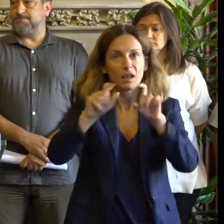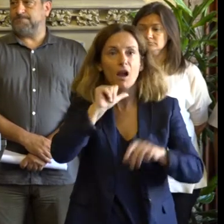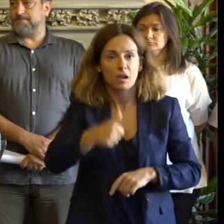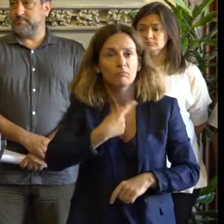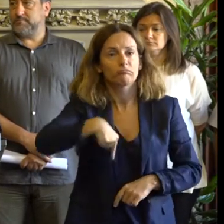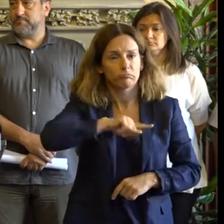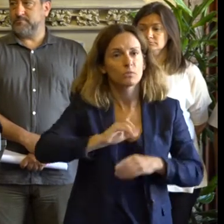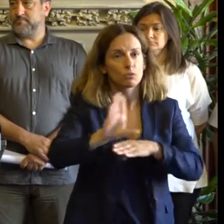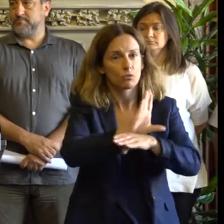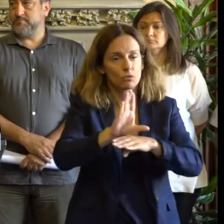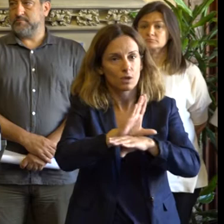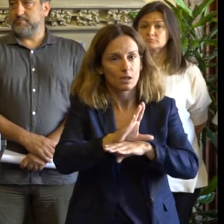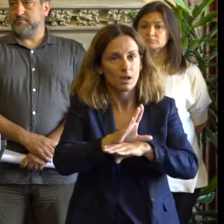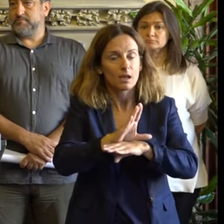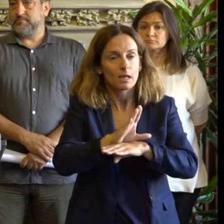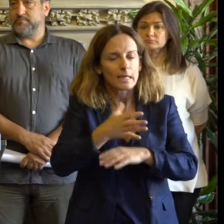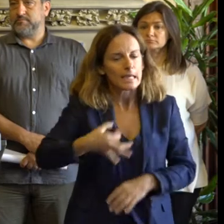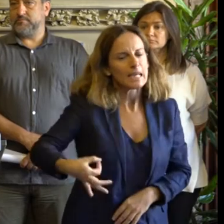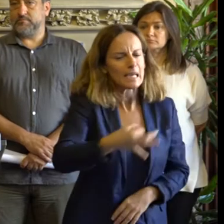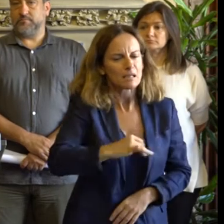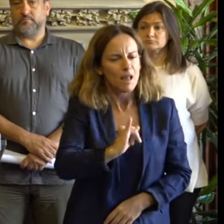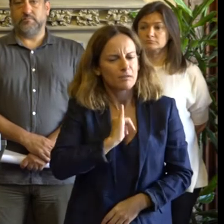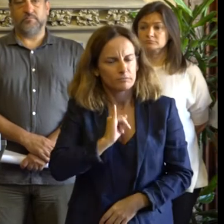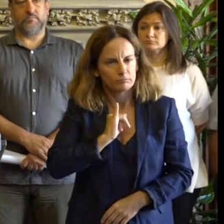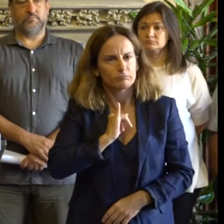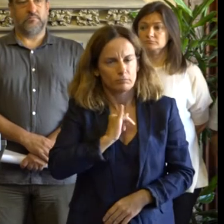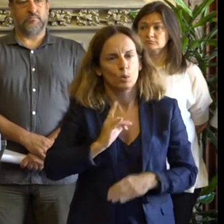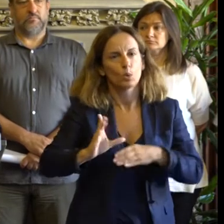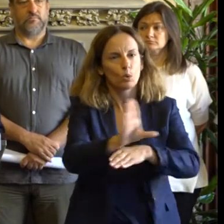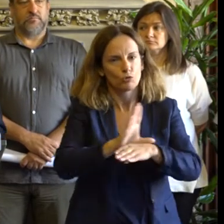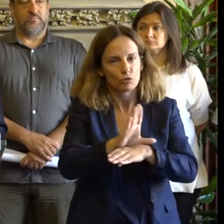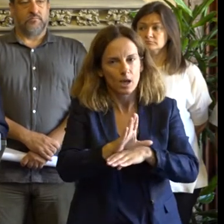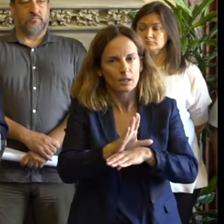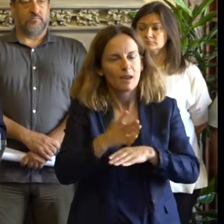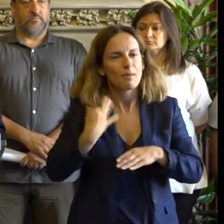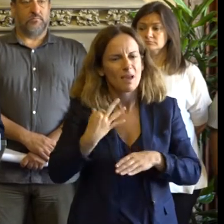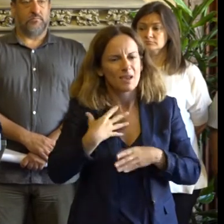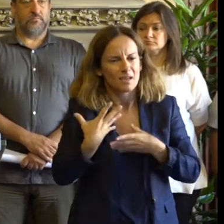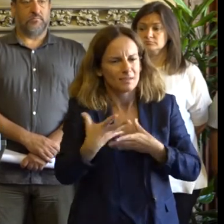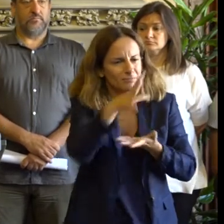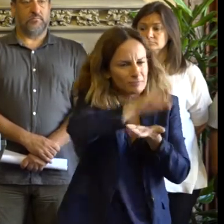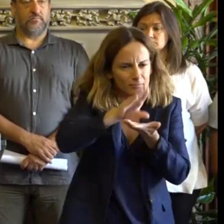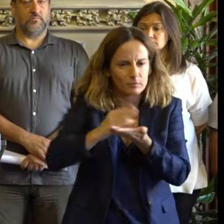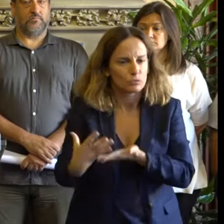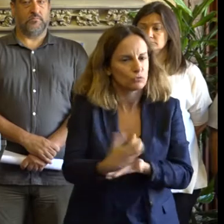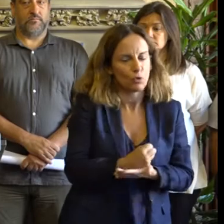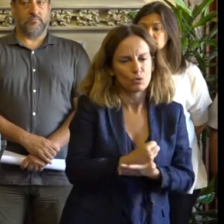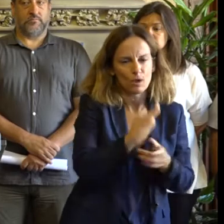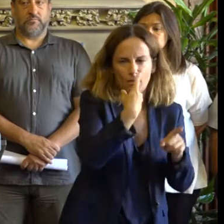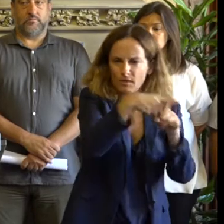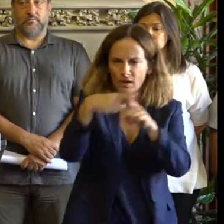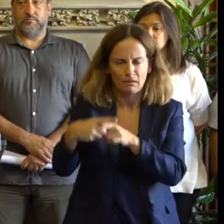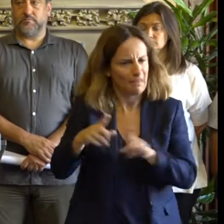un discurs com a illa, on hi caben tots, cada un amb les seves particularitats, en la marca de Mallorca,